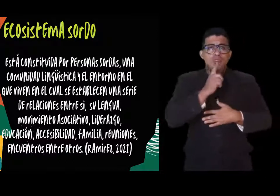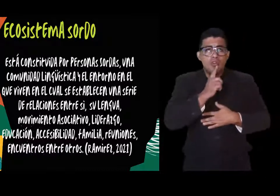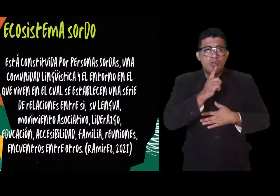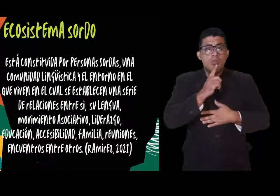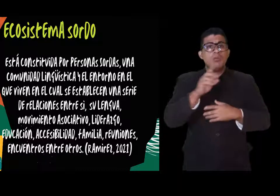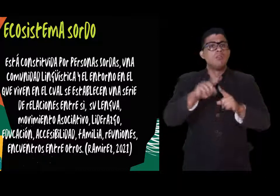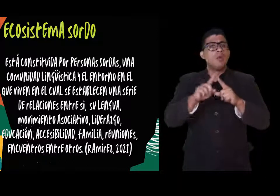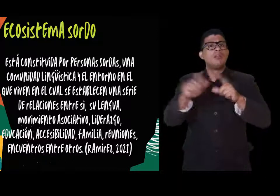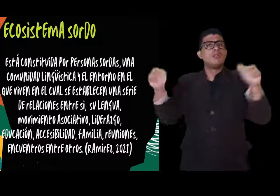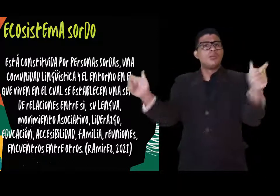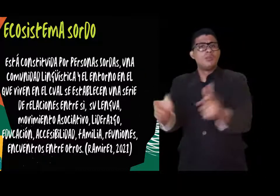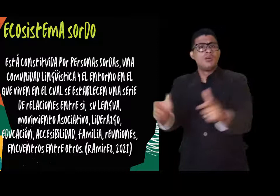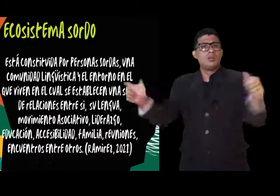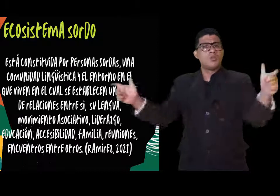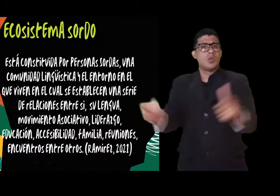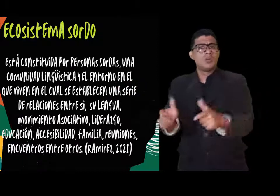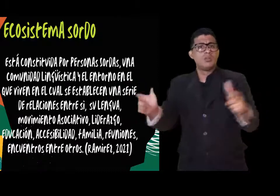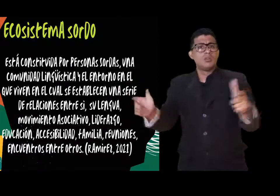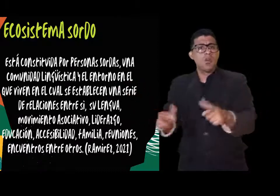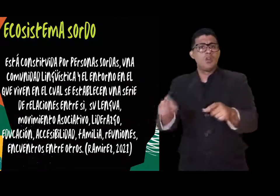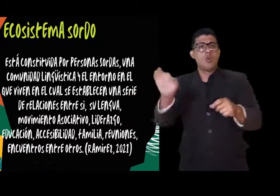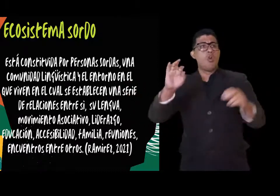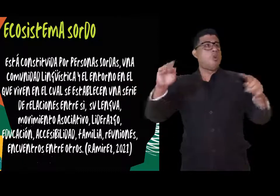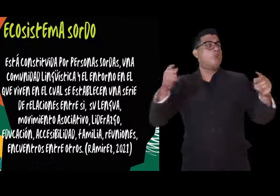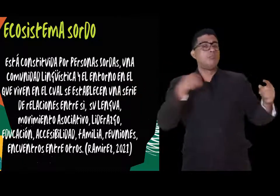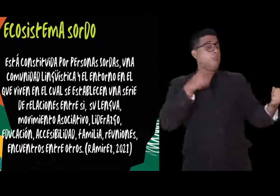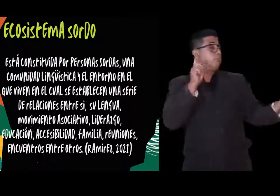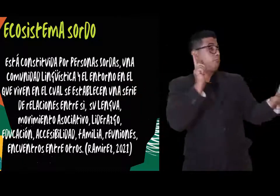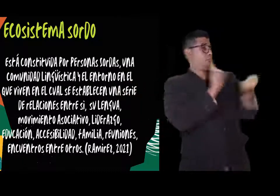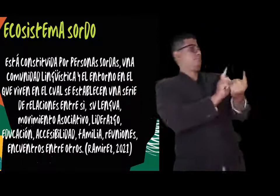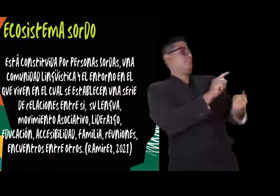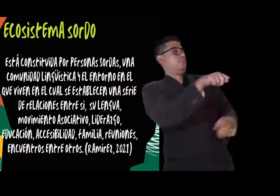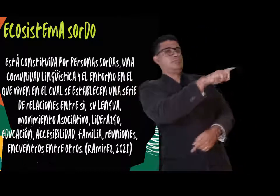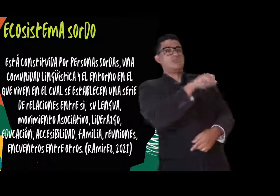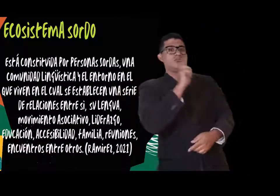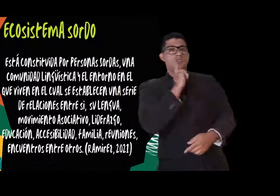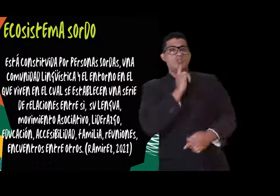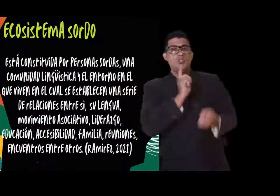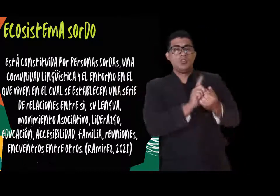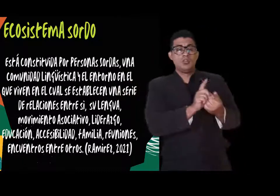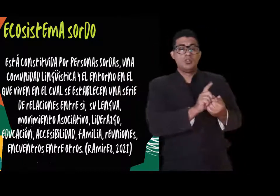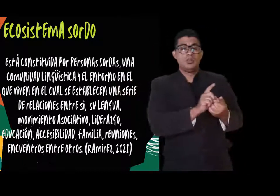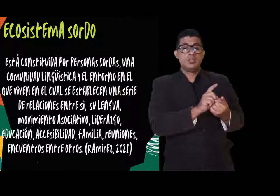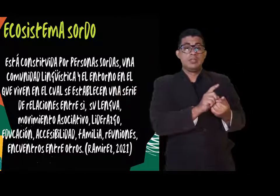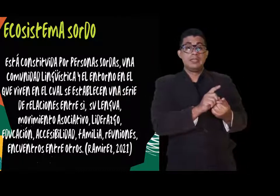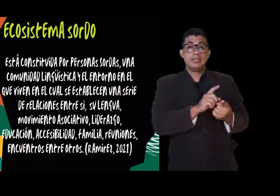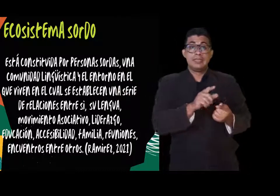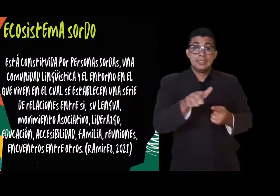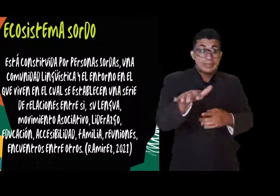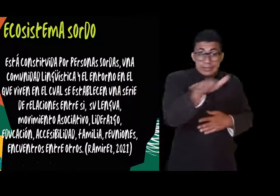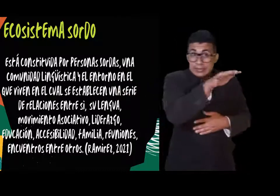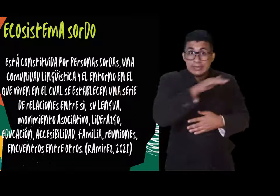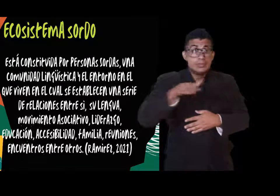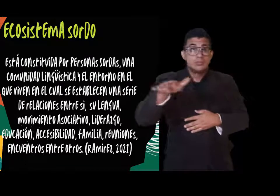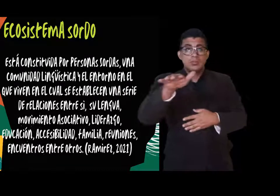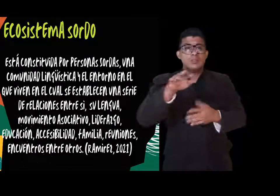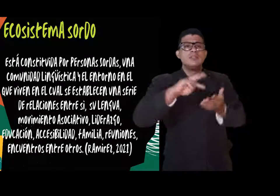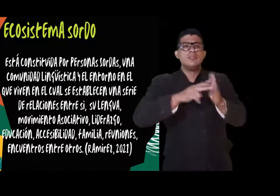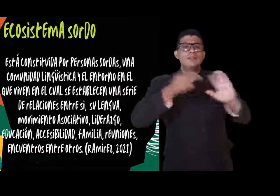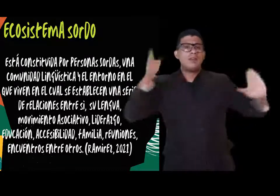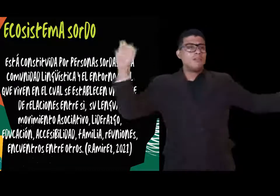Son todos circunstancias que las personas sordas ven como necesarias. Por ejemplo, el tema de